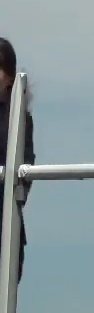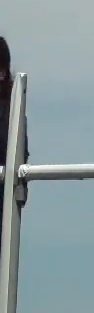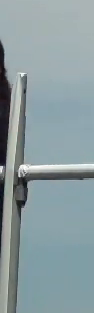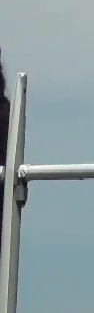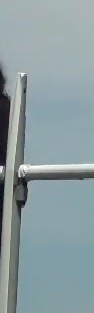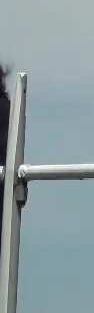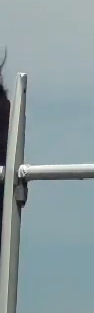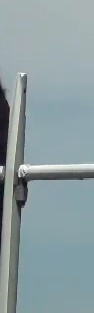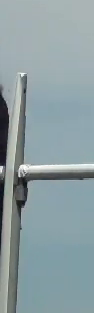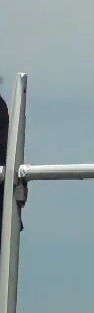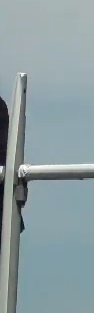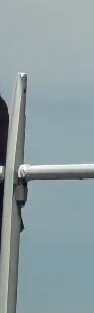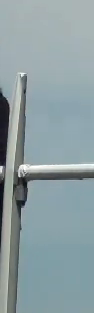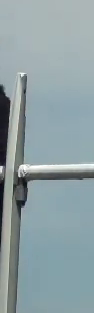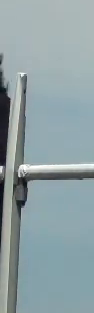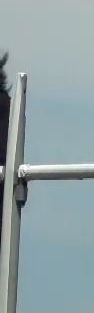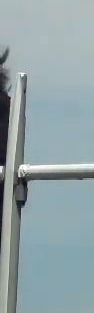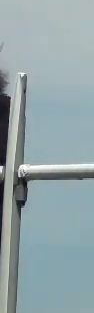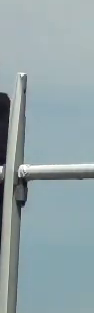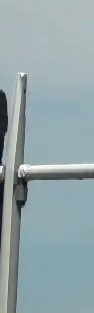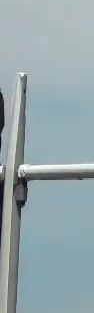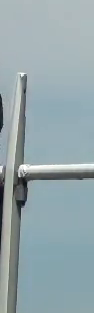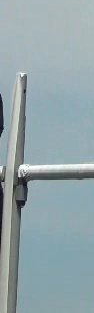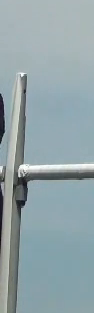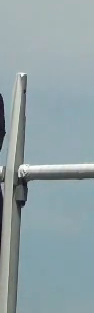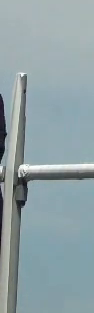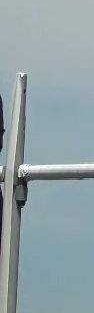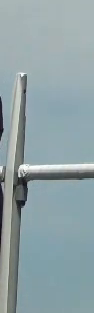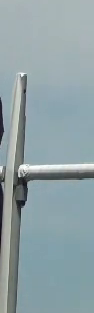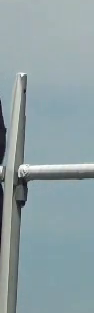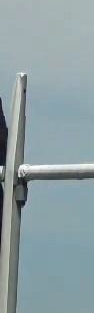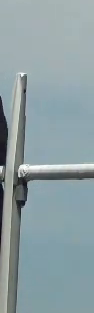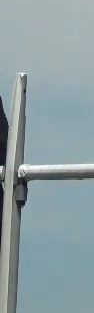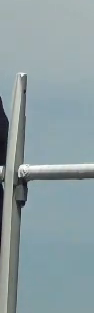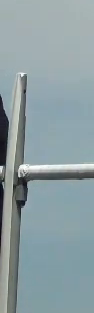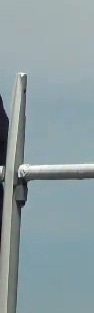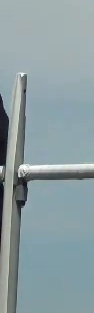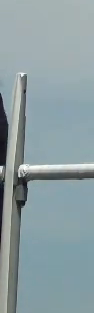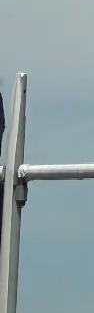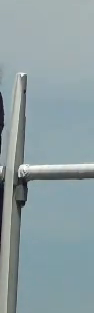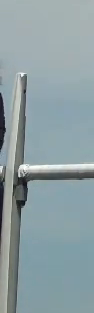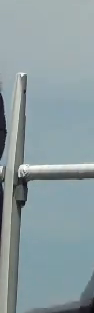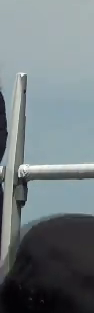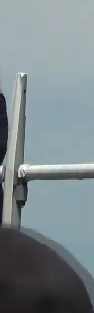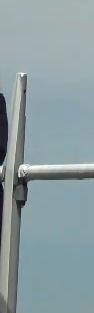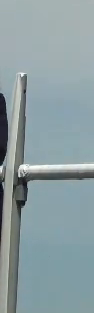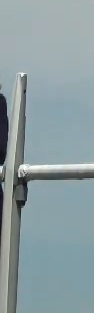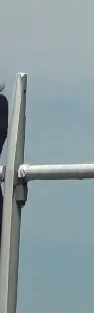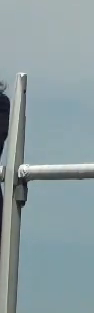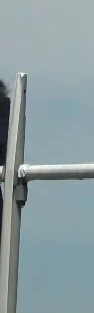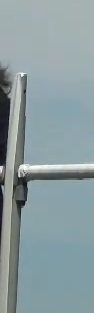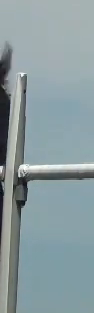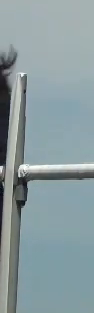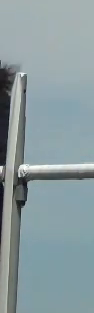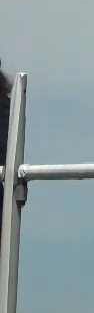本当にいろんな、集会などで呼ばれるんですが、なぜ私がそういう場に呼ばれるかというと、あまり岡君が政治的ではないのがいいって言われるんです